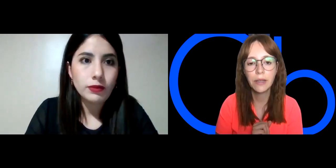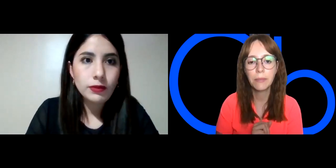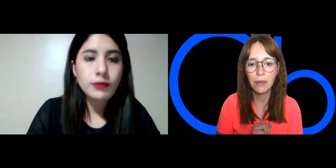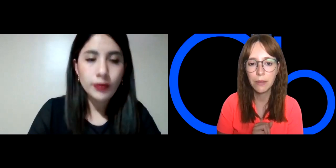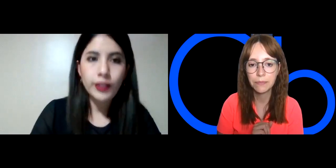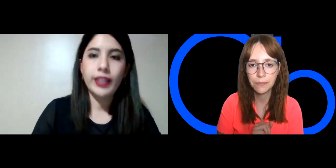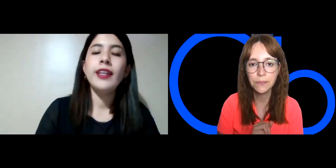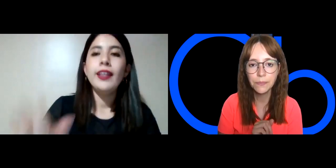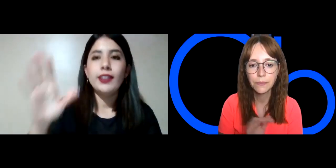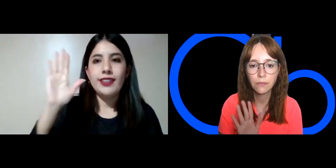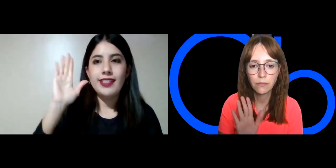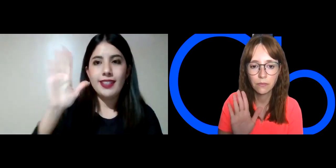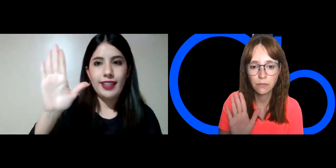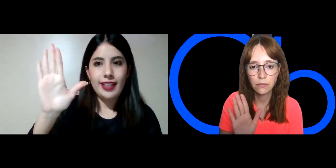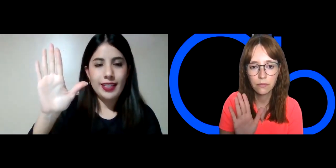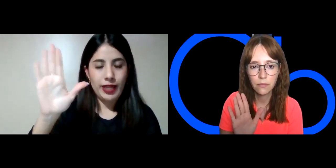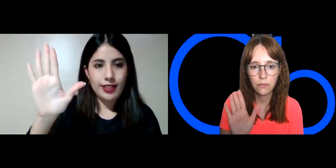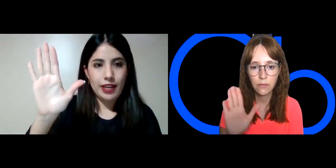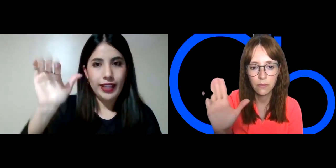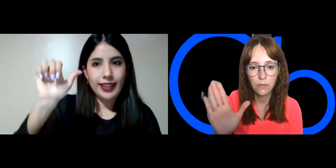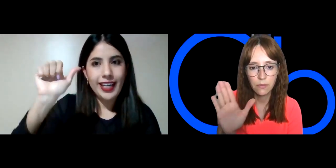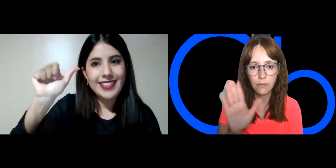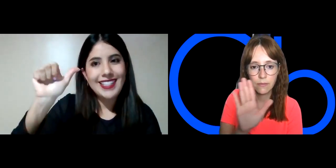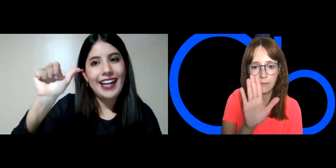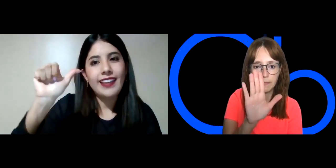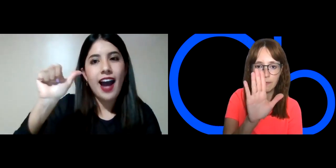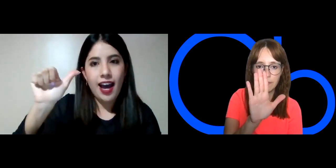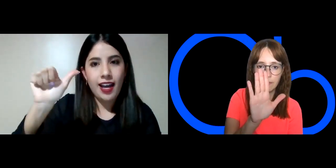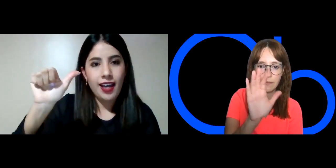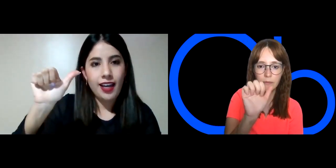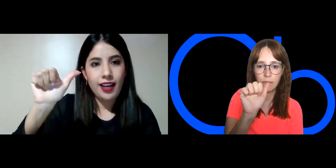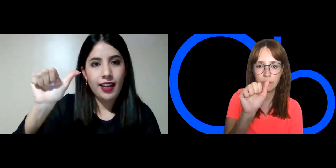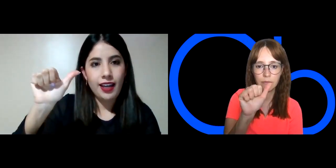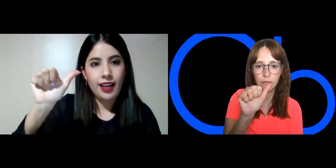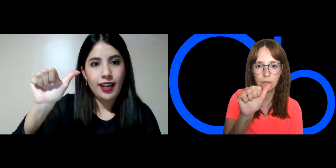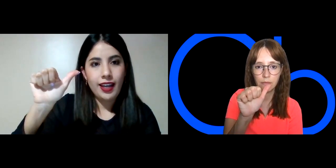Ok, va. Okay. Entonces, es mirando hacia el frente. Esta es la letra A.